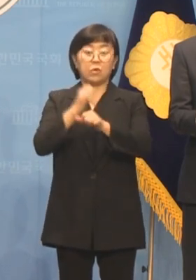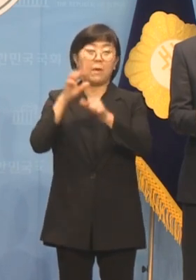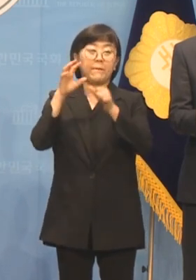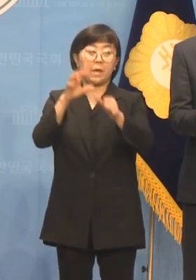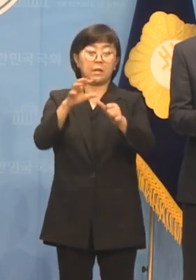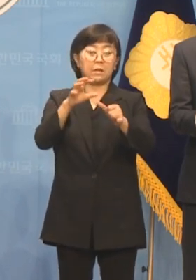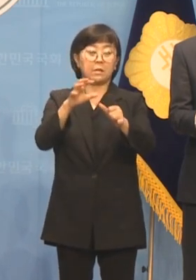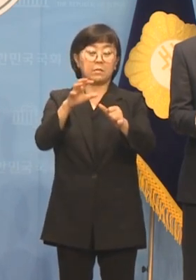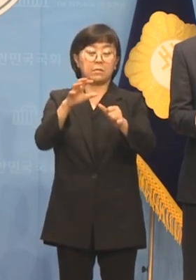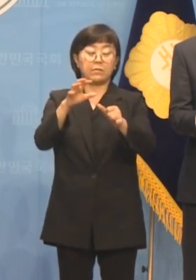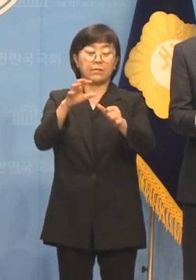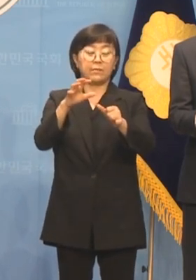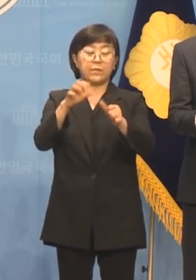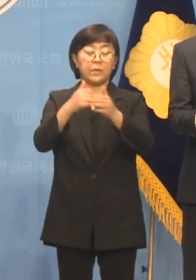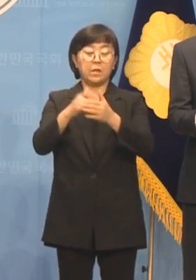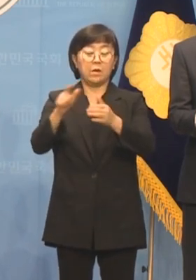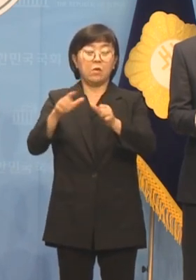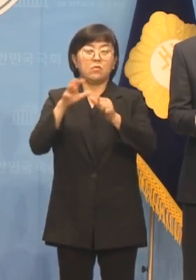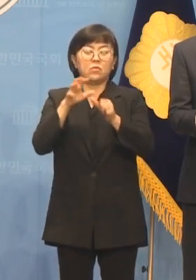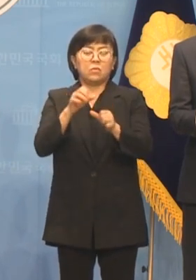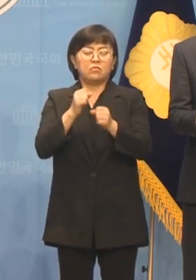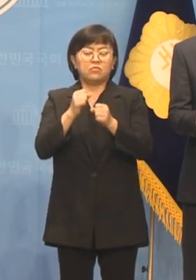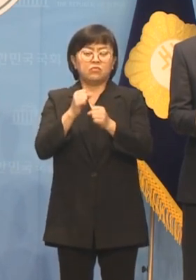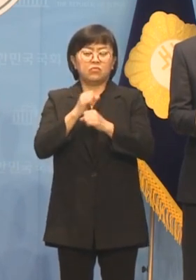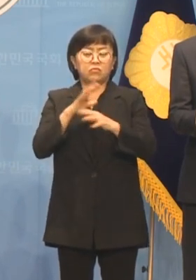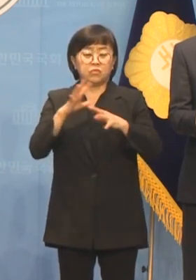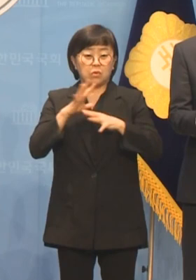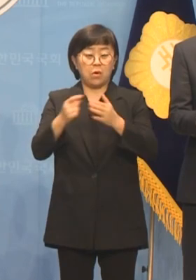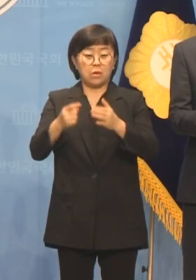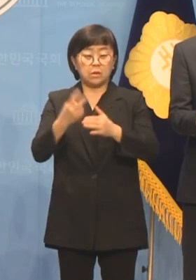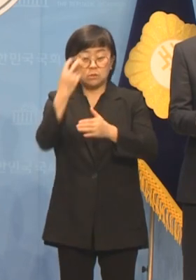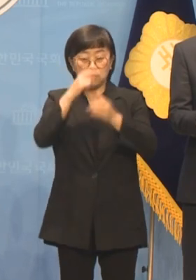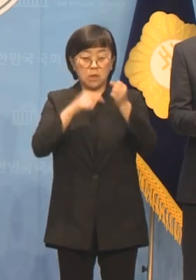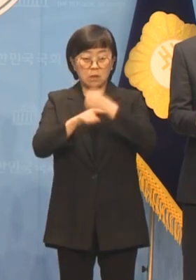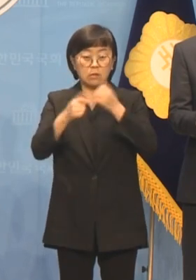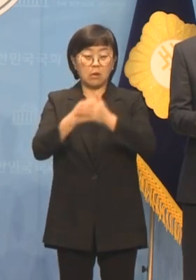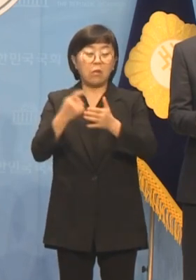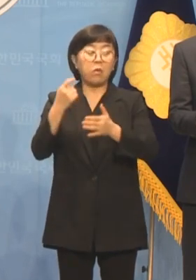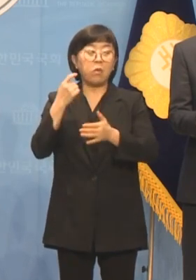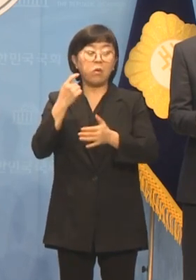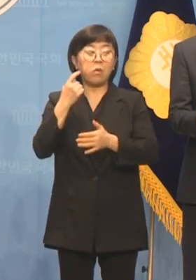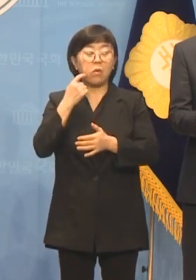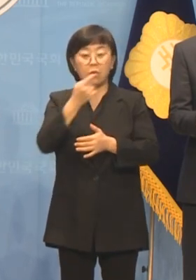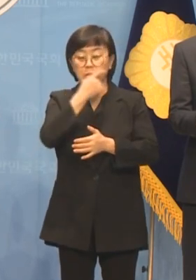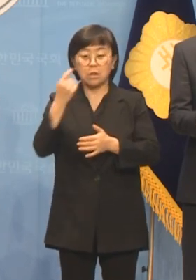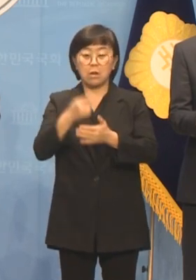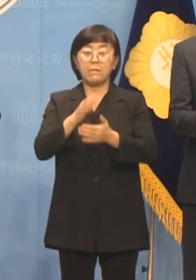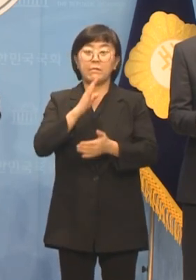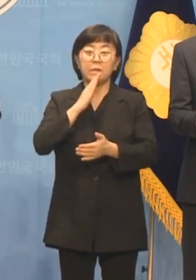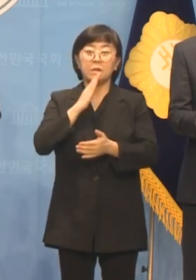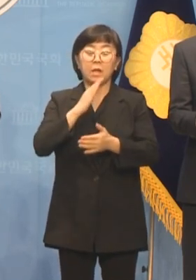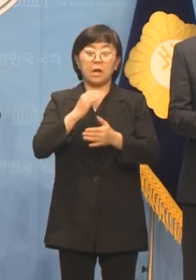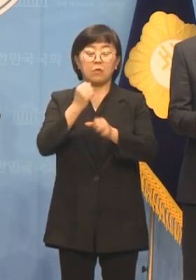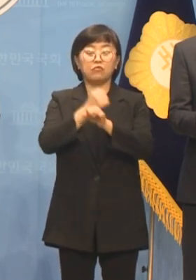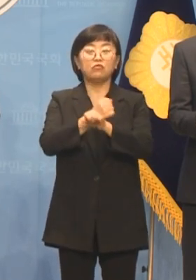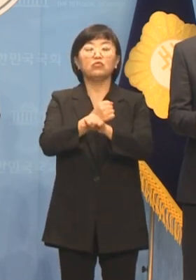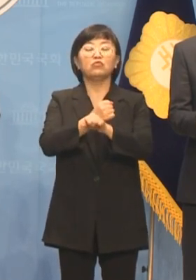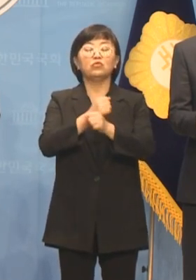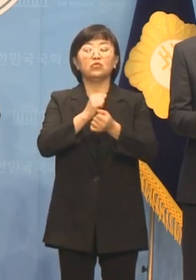압박에 구속될 것이 두려워 영장실질신문 과정을 정한 것이 맞다고 인정함으로써 구속을 피하려고 한